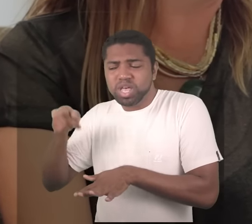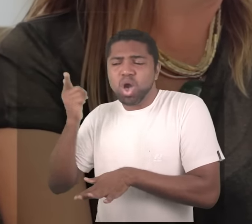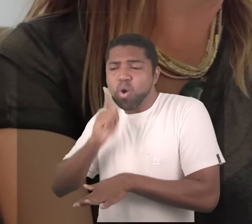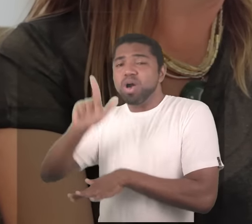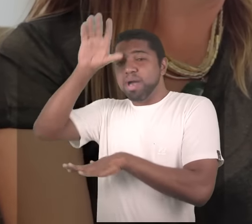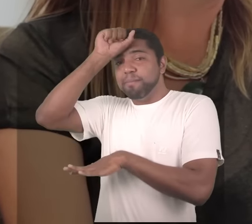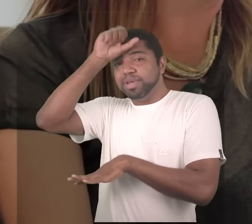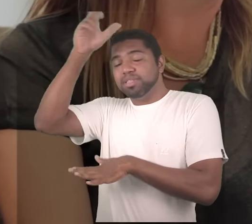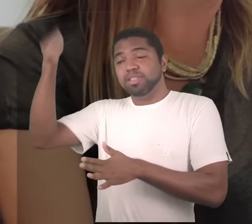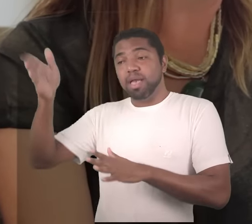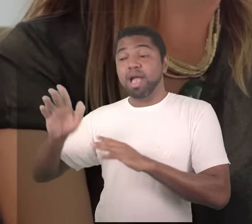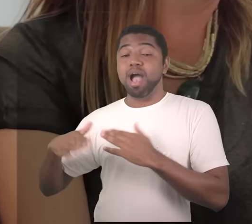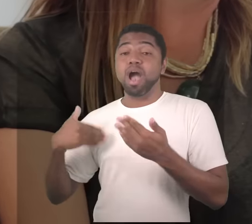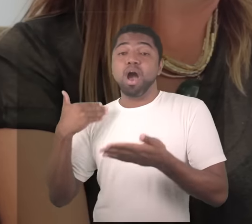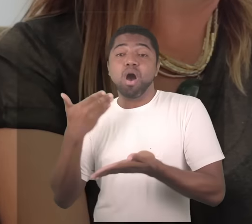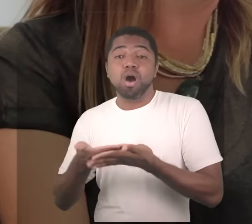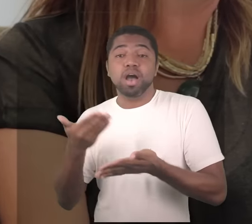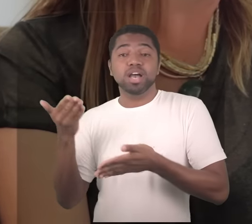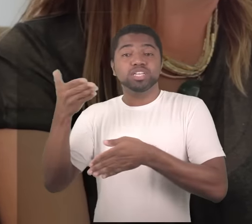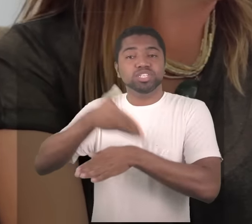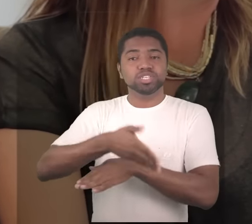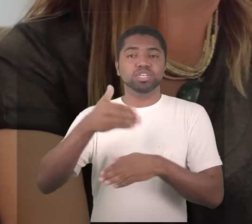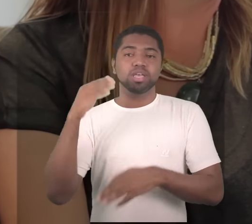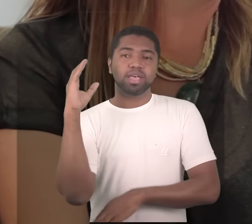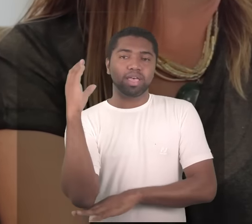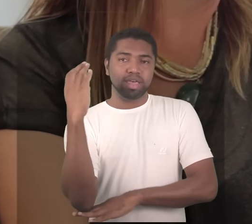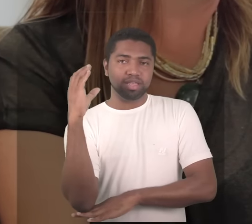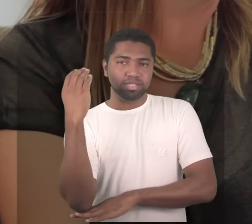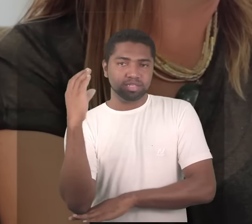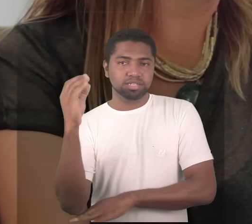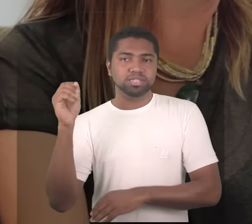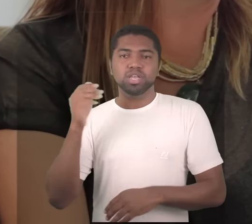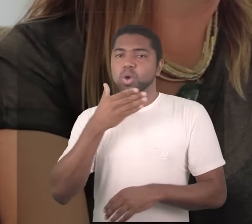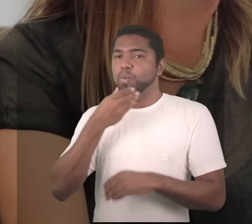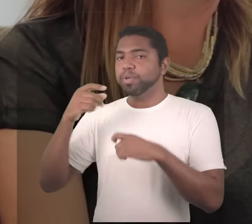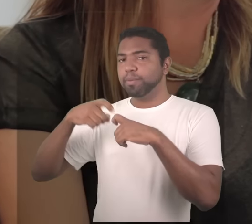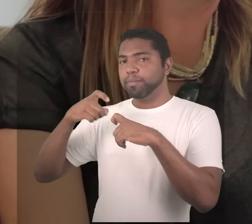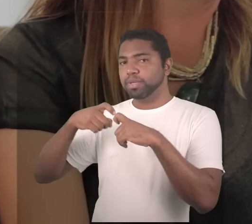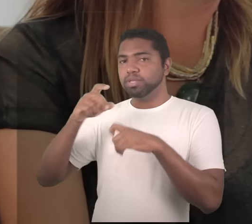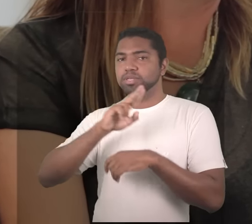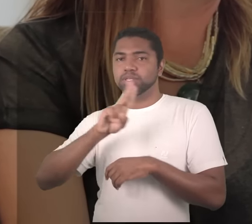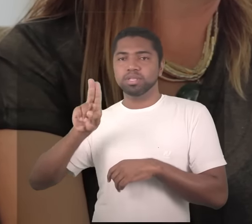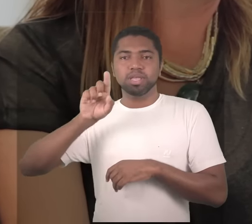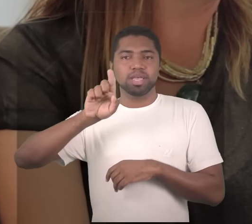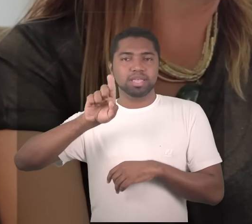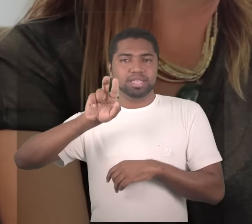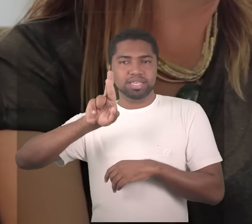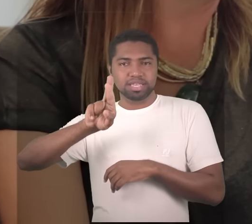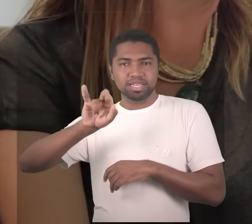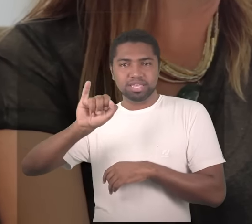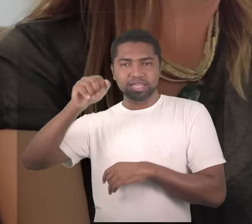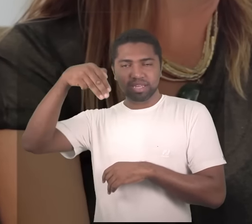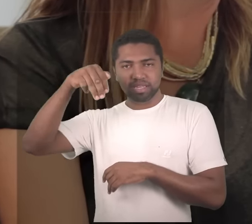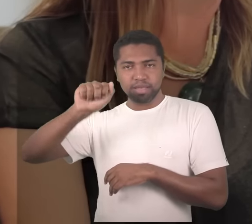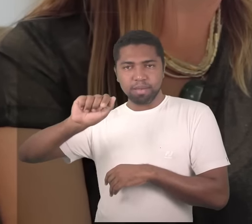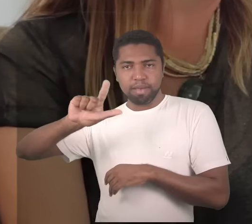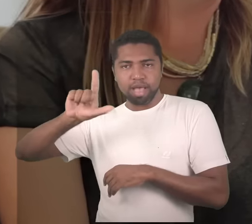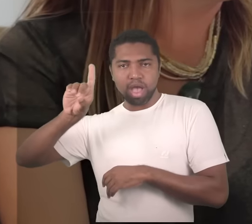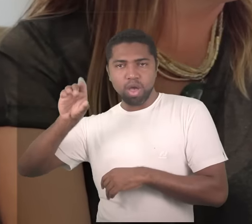Caratinga, o doutor Grimaldo, o médico da época ele recomendou um colégio de surdos é aí que